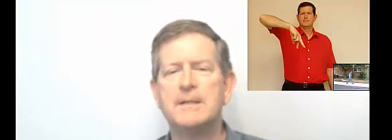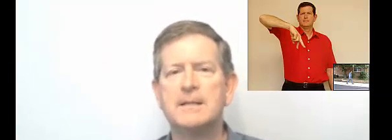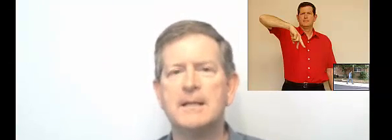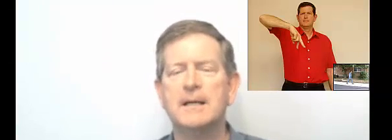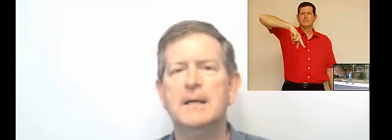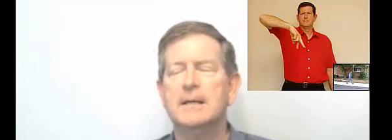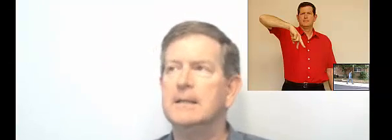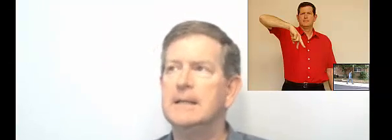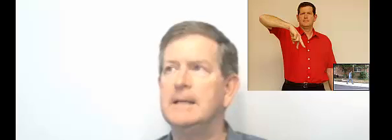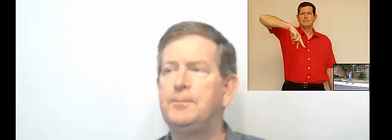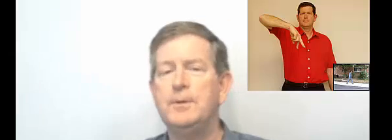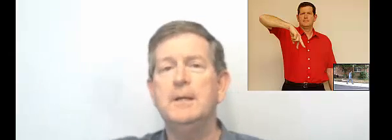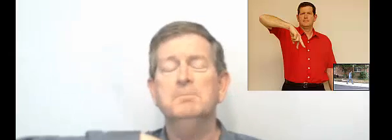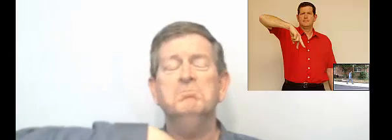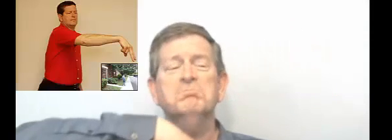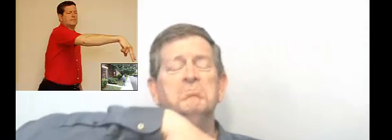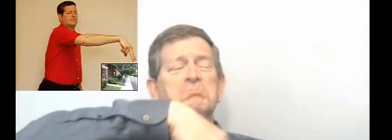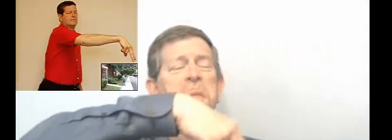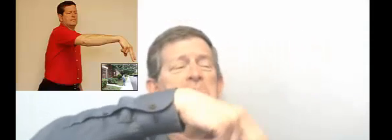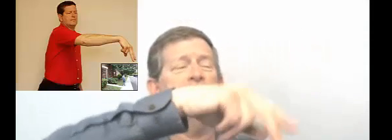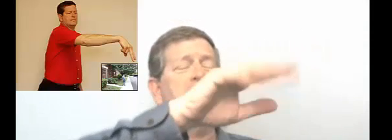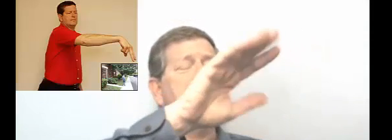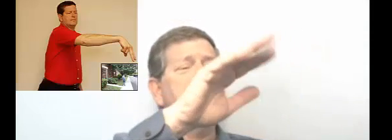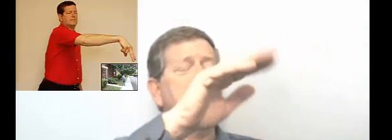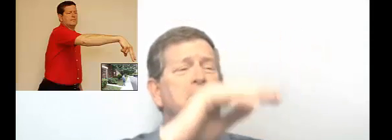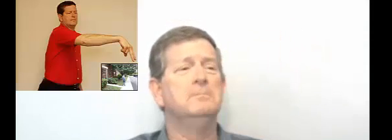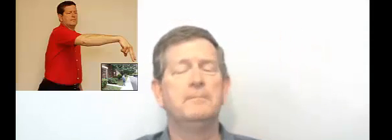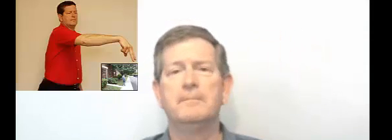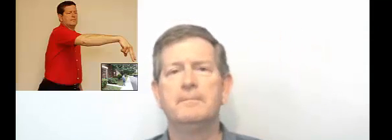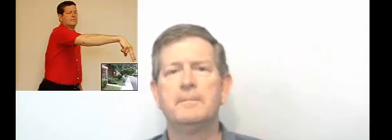Marcher, oui, c'est ça. Et puis